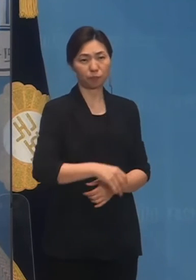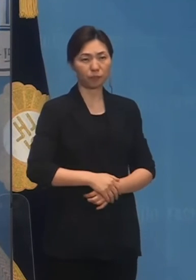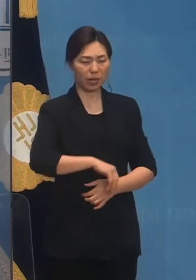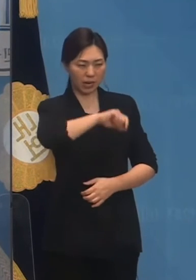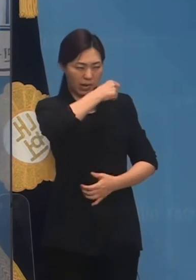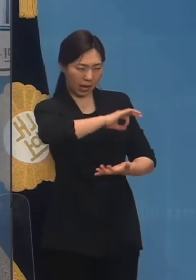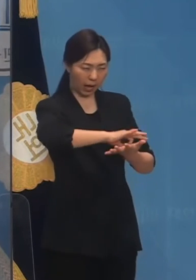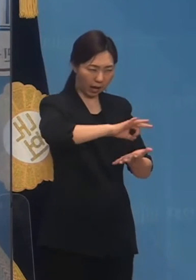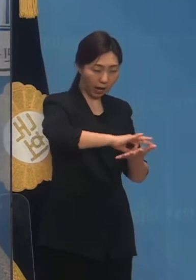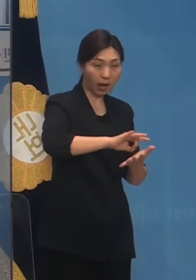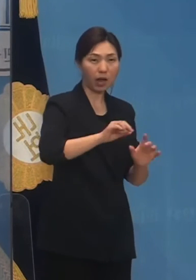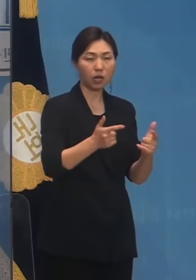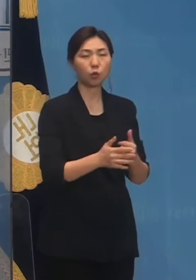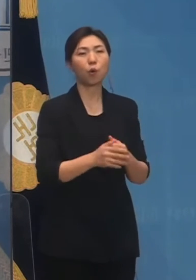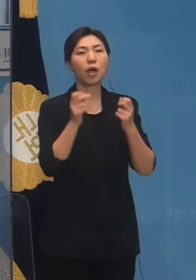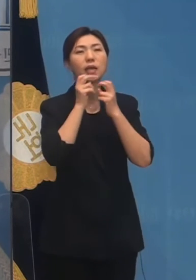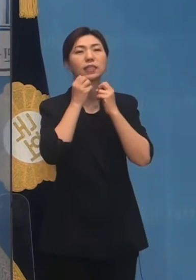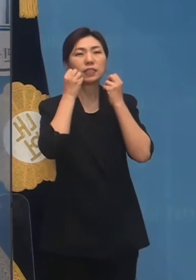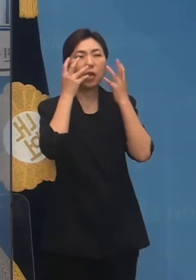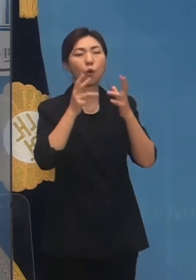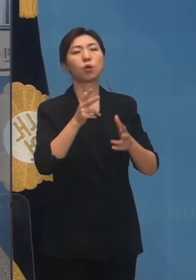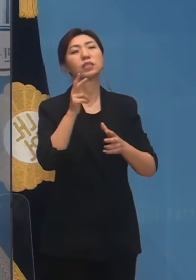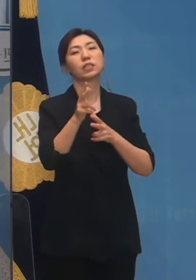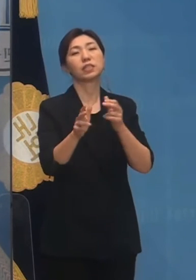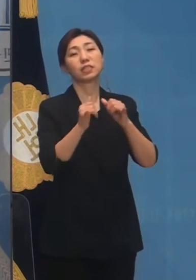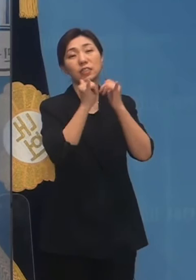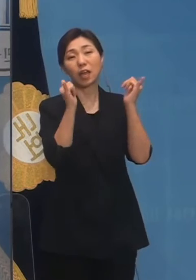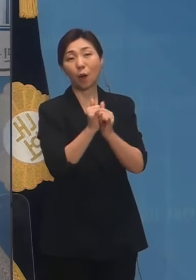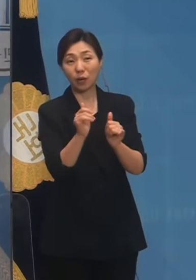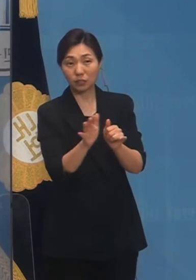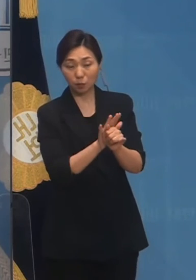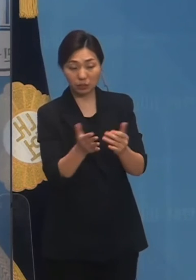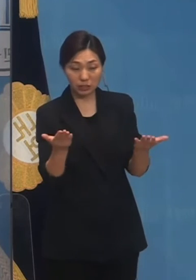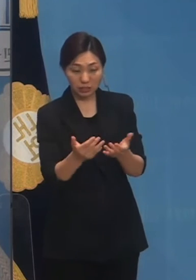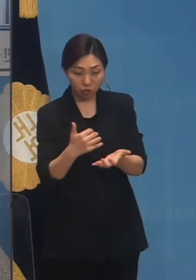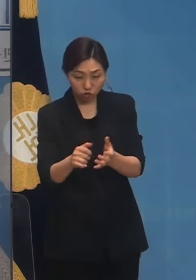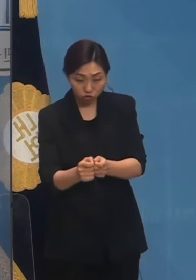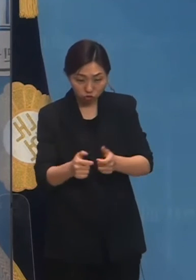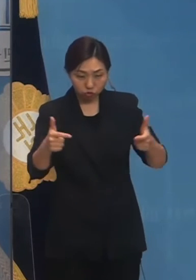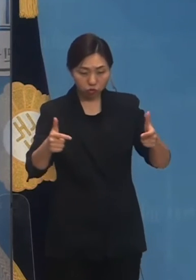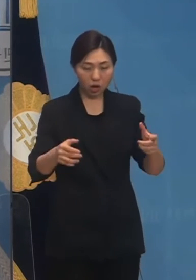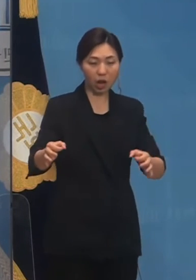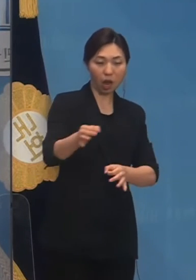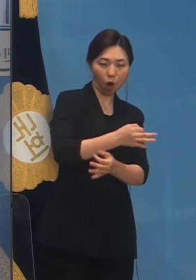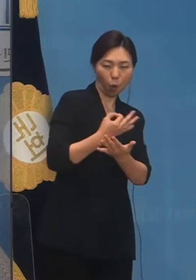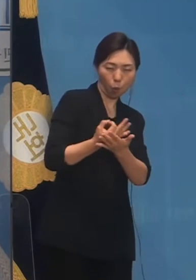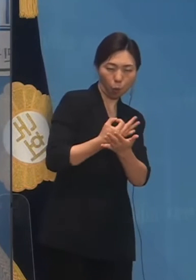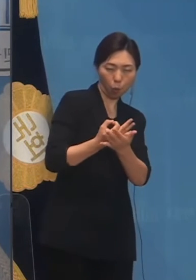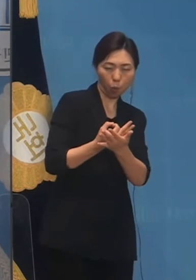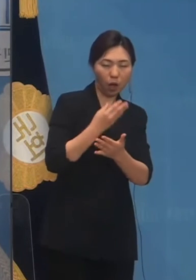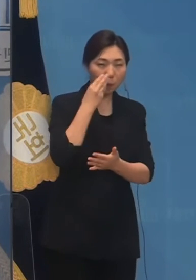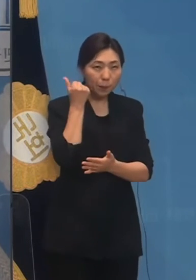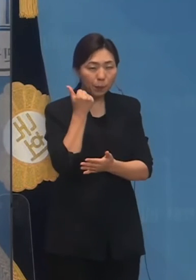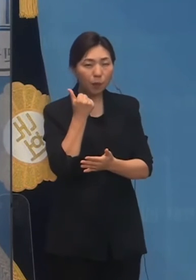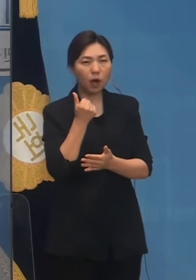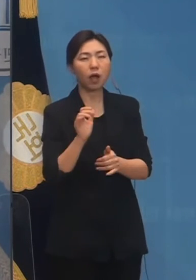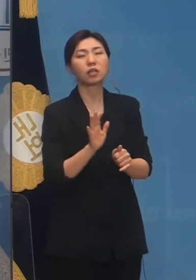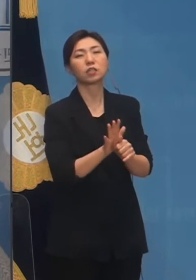새로운 사회서비스 일자리를 만들어내는 투자이자 더욱 활발한 경제활동이 일어나도록 그런 촉매제가 되도록